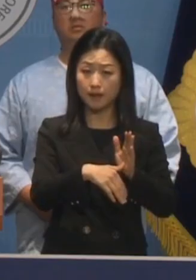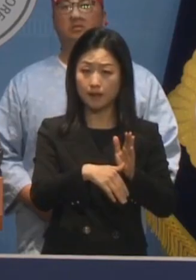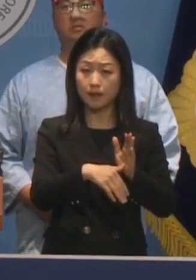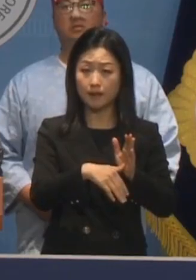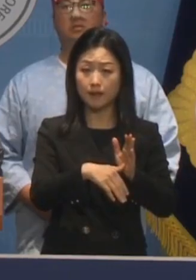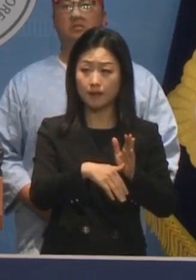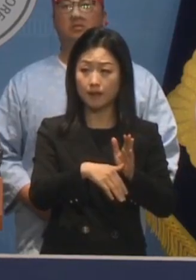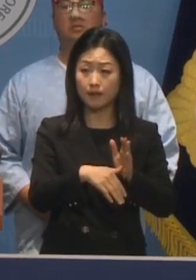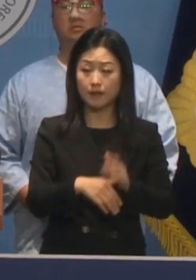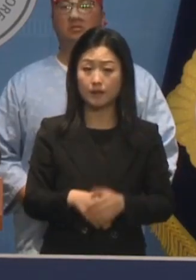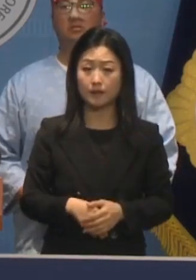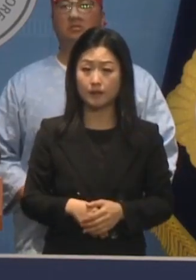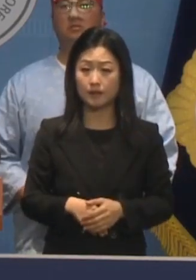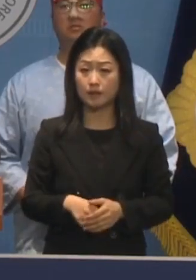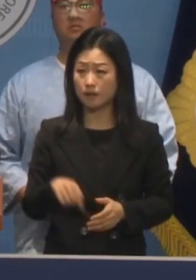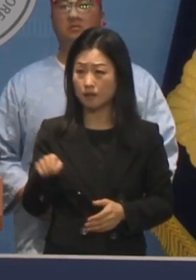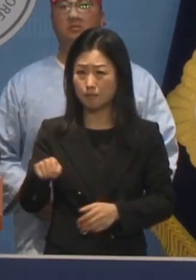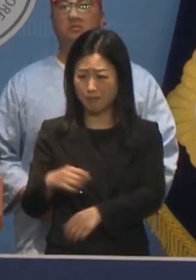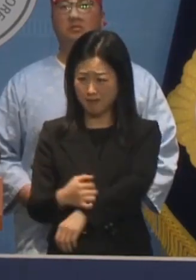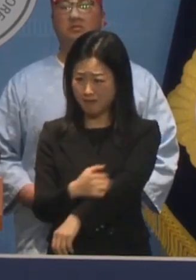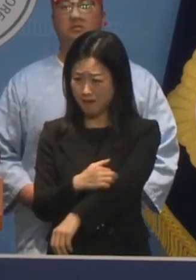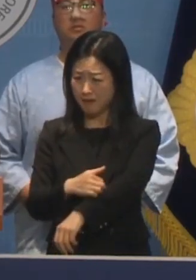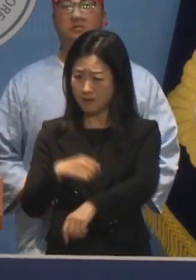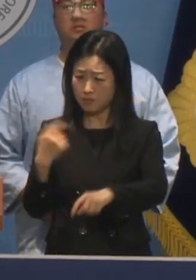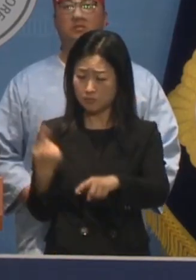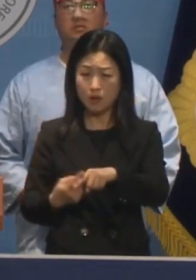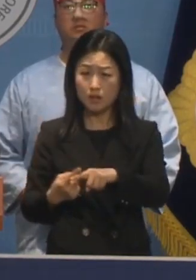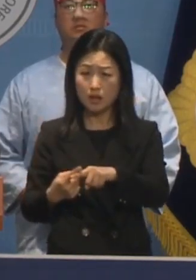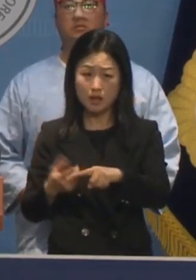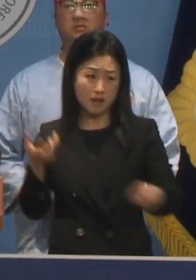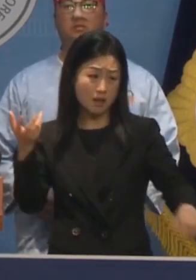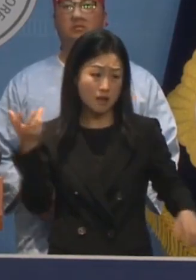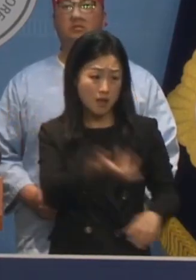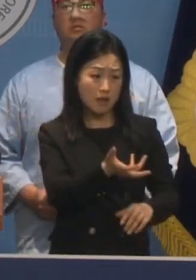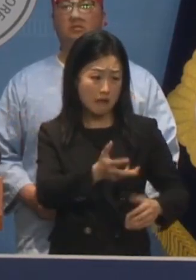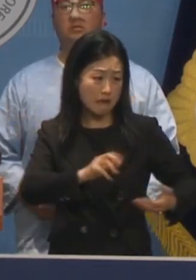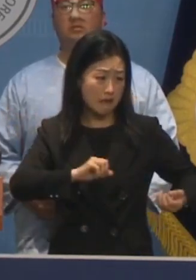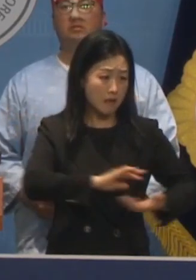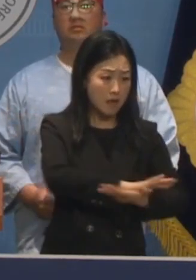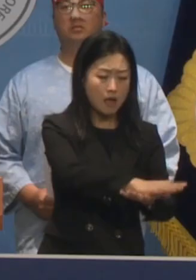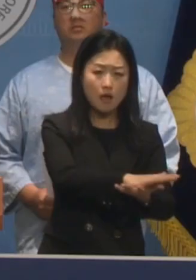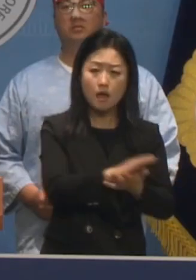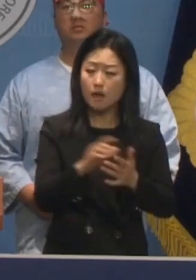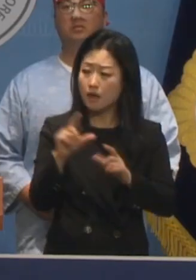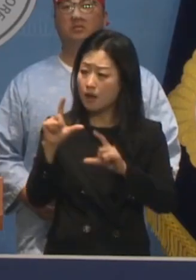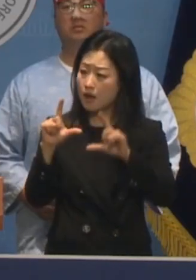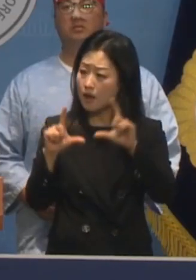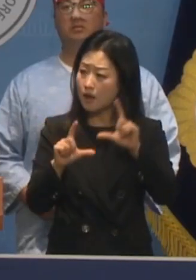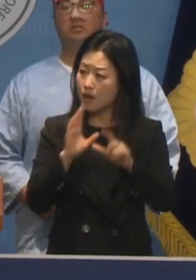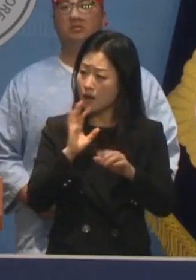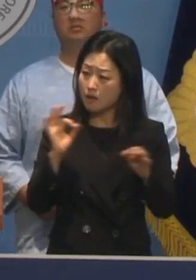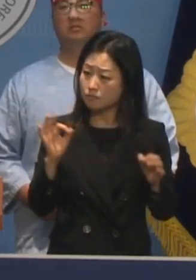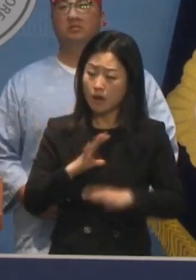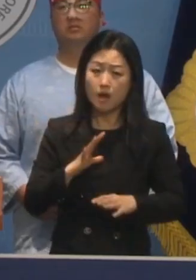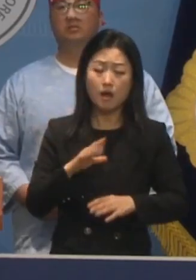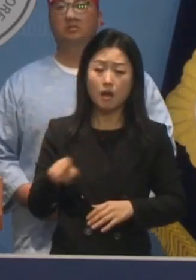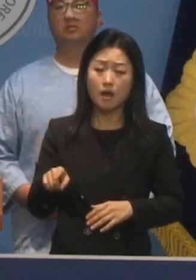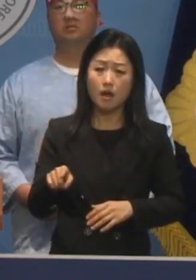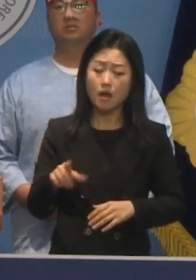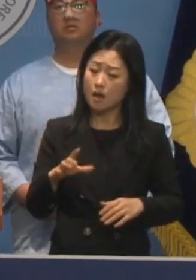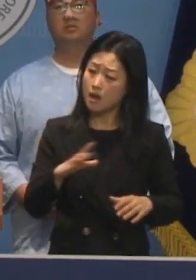사실상 민간 백골단처럼 이렇게 투입되고 조직적으로 움직이고 폭력을 행사하는 것에 대해서는 있을 수 없는